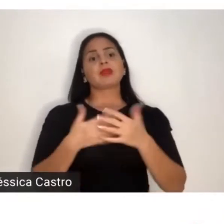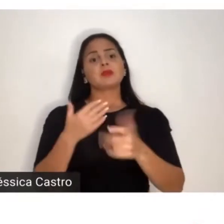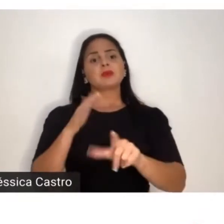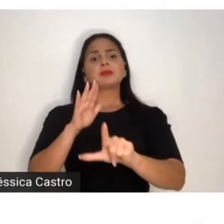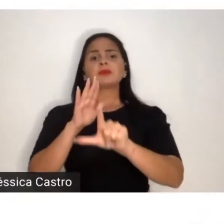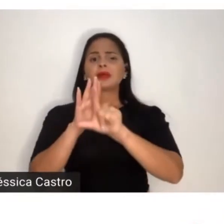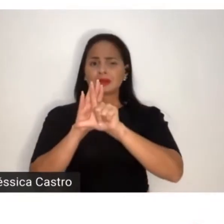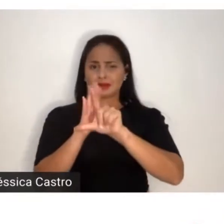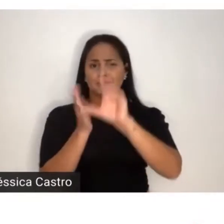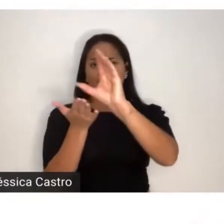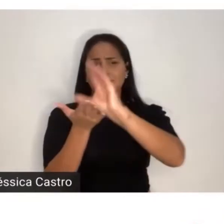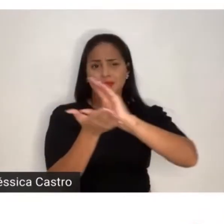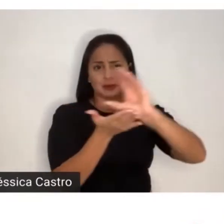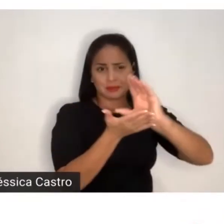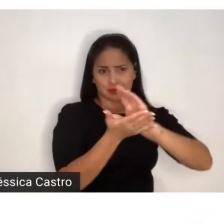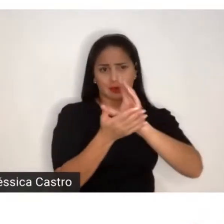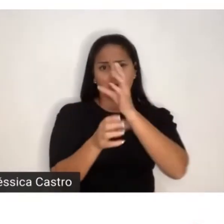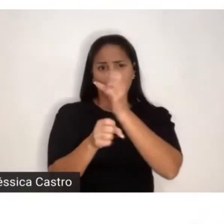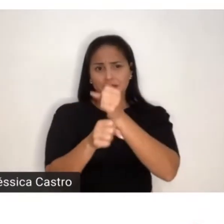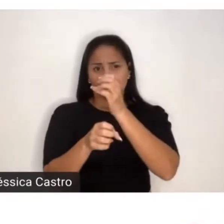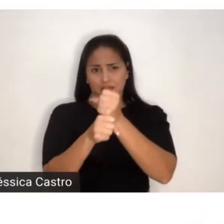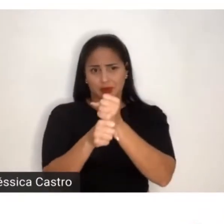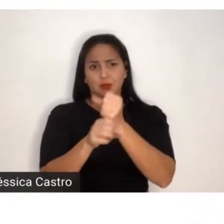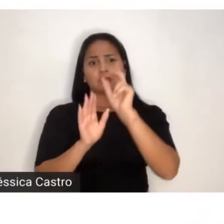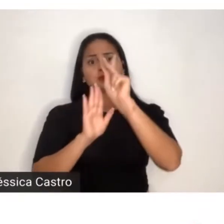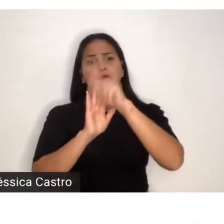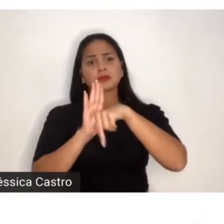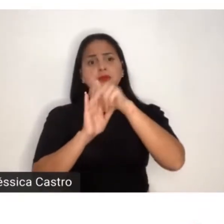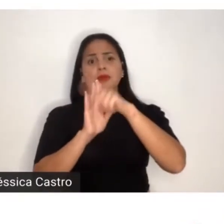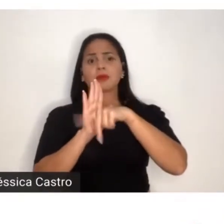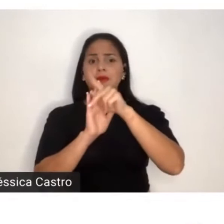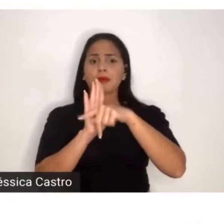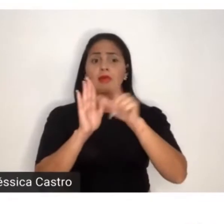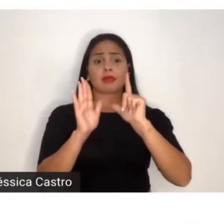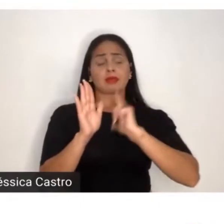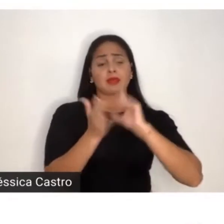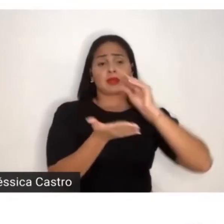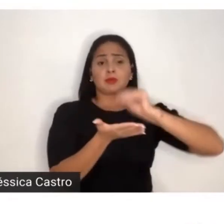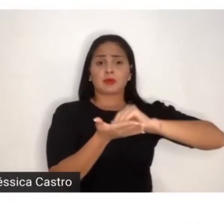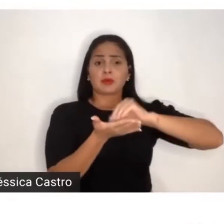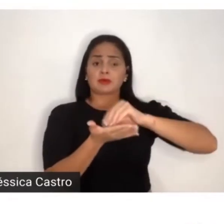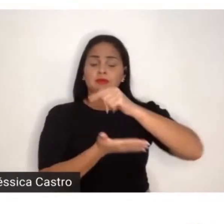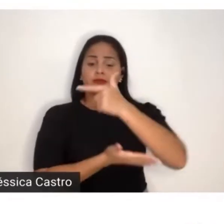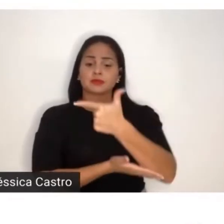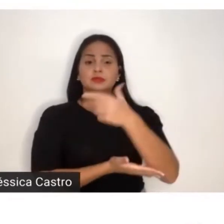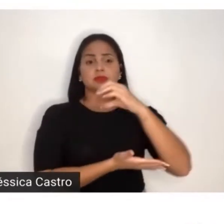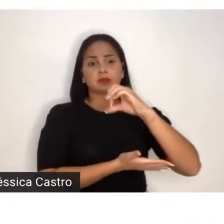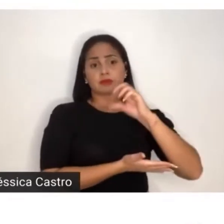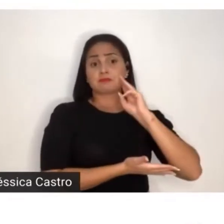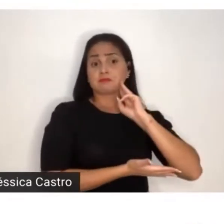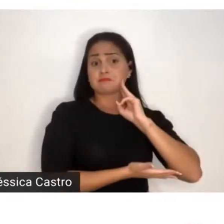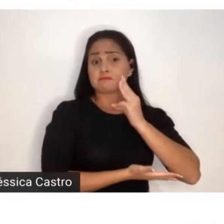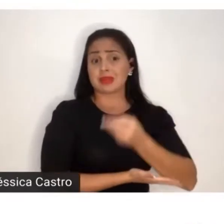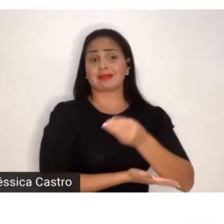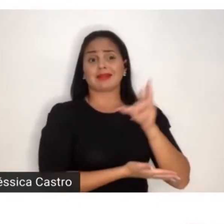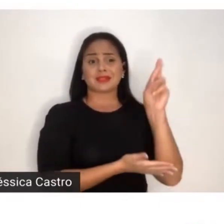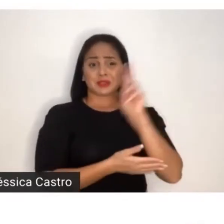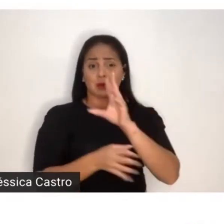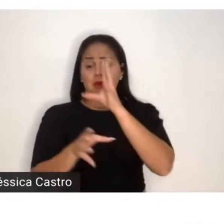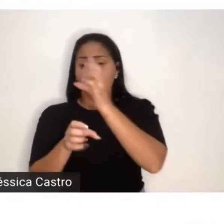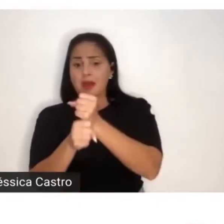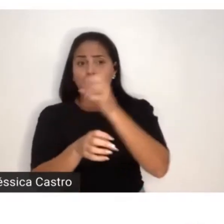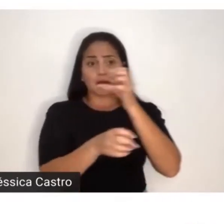anual, com o projeto que está lá, nós temos um déficit de R$ 29 milhões de reais somando